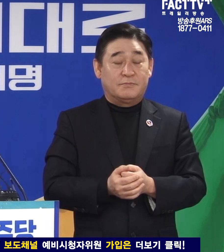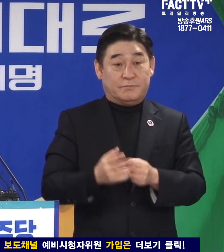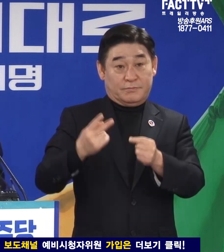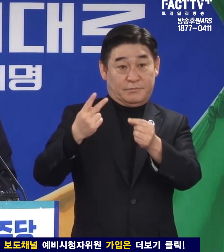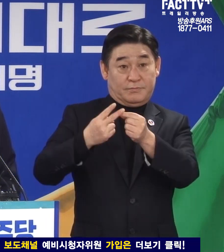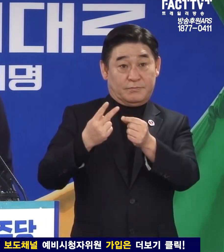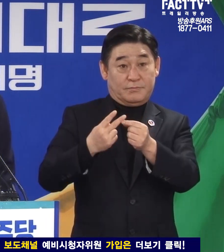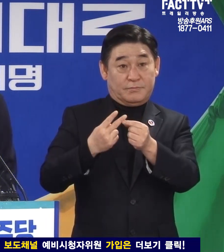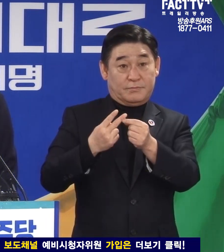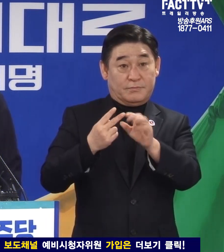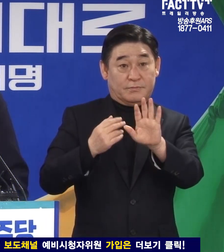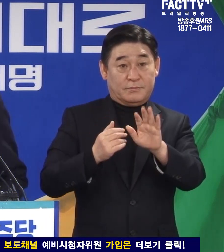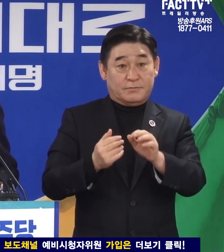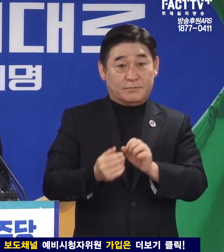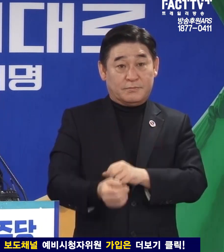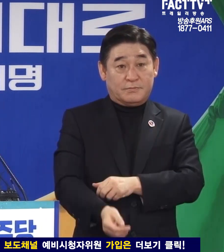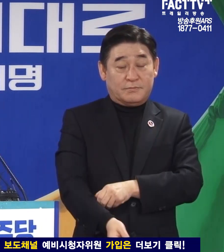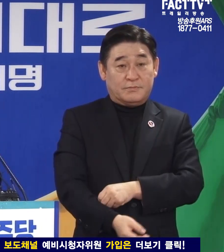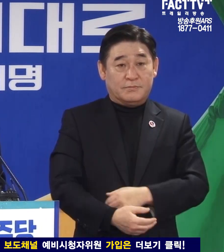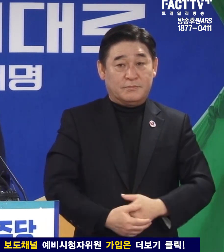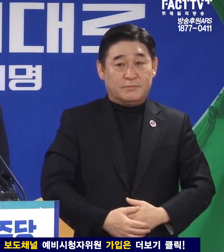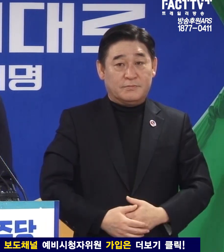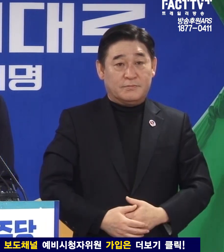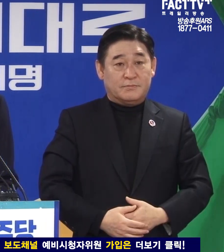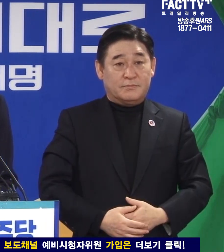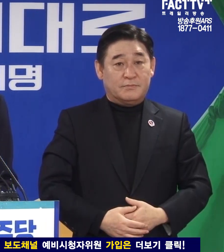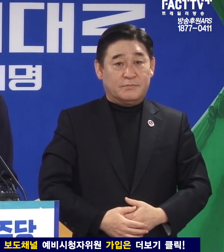다음은 의원님 잠깐만 보고 5초만 좀 들고